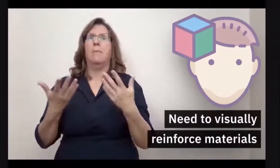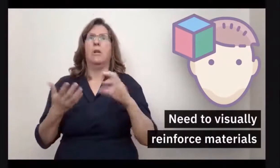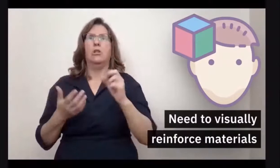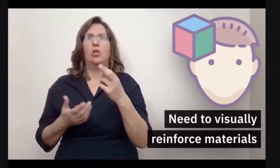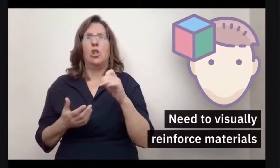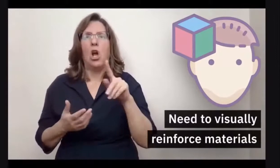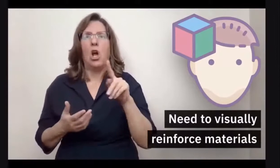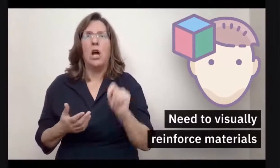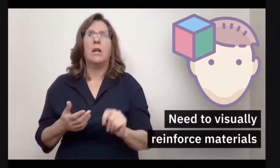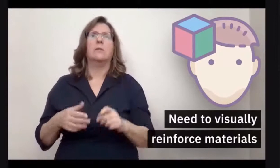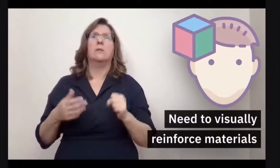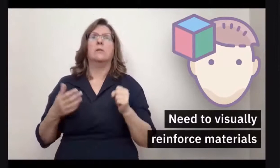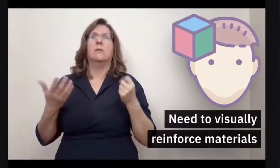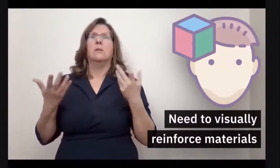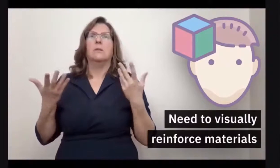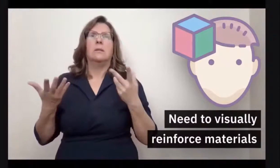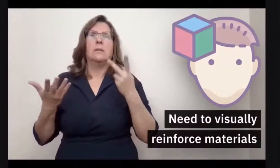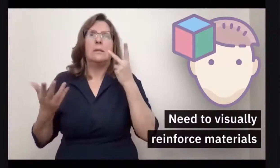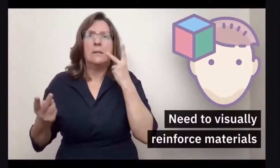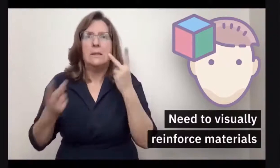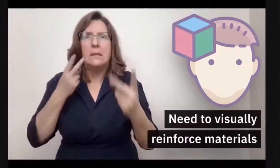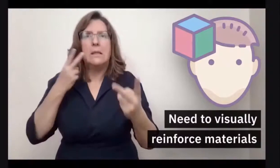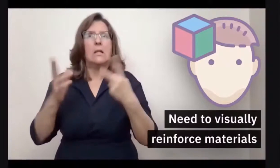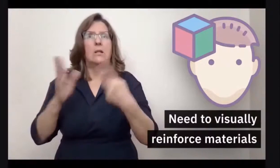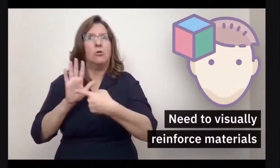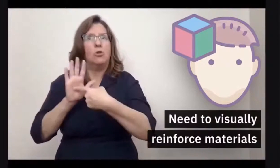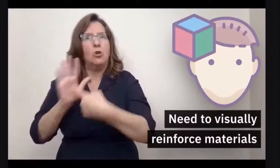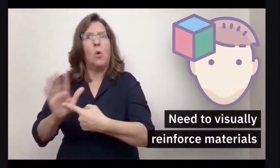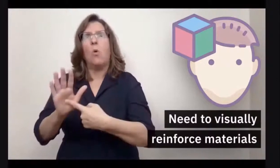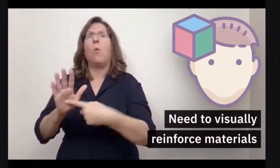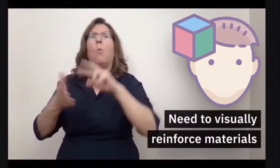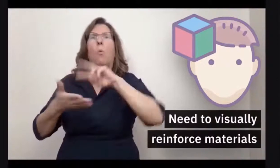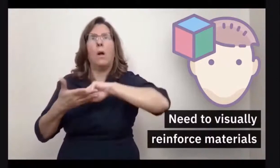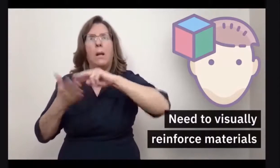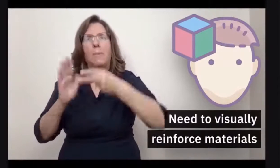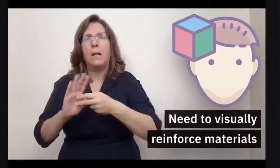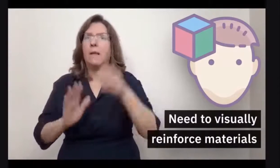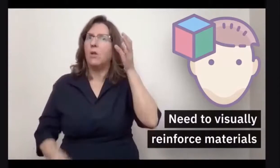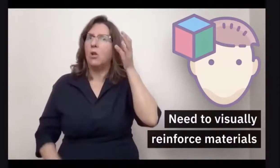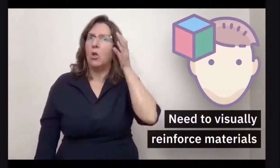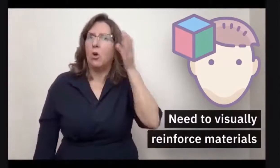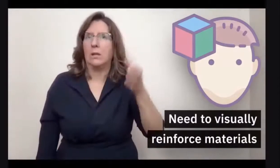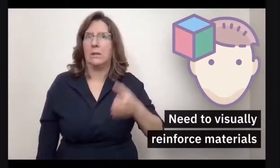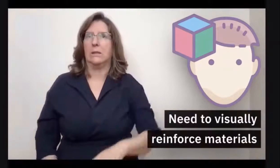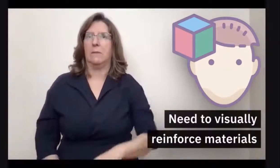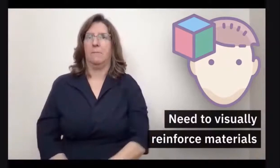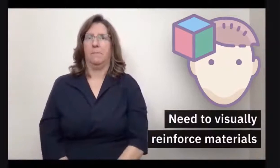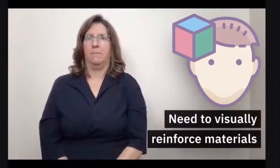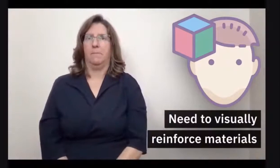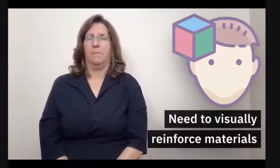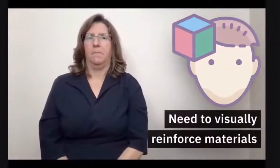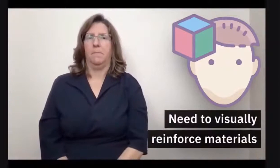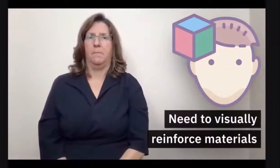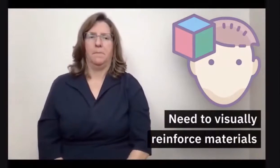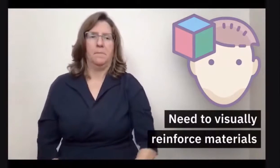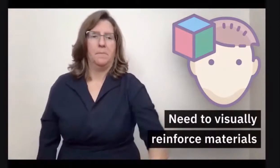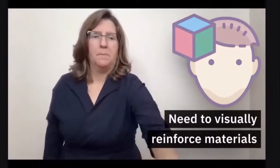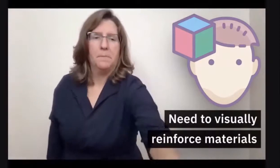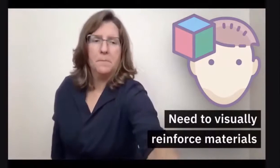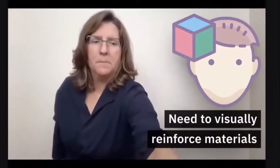Los ebooks están diseñados para cubrir contenido específico para los alumnos con sordera y este contenido se debe